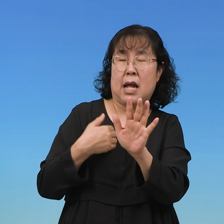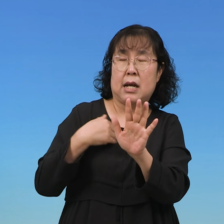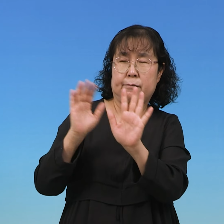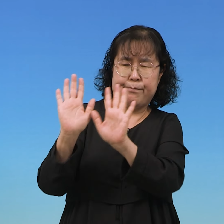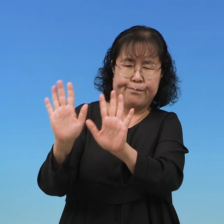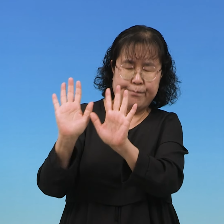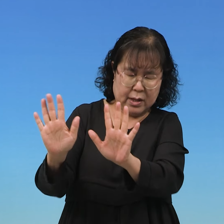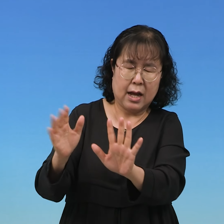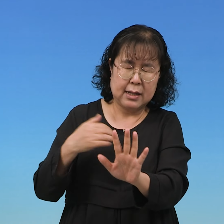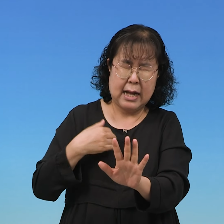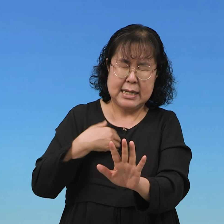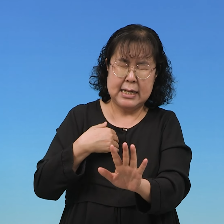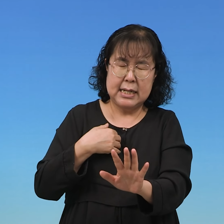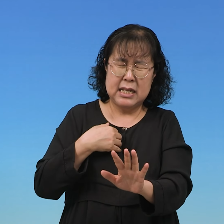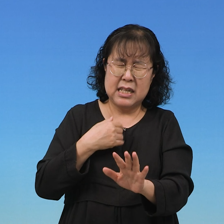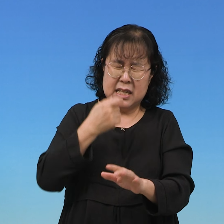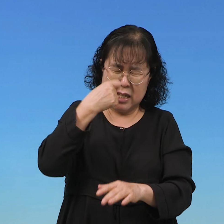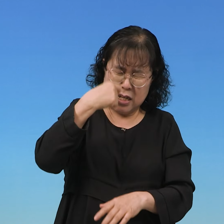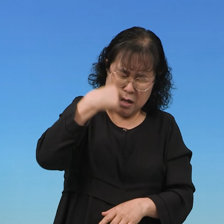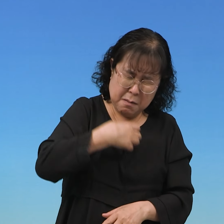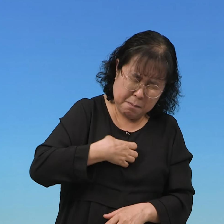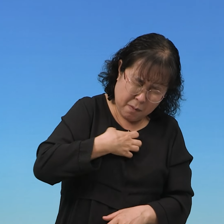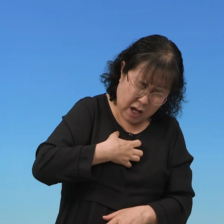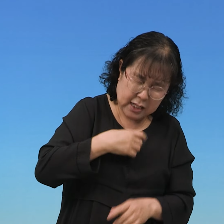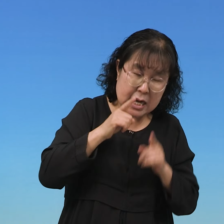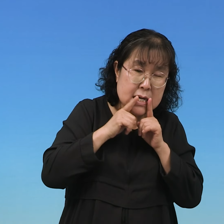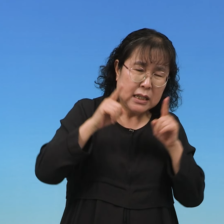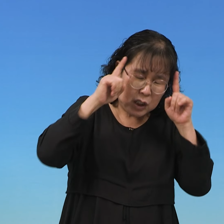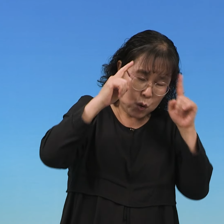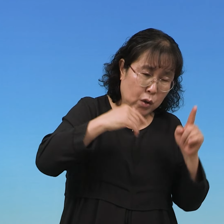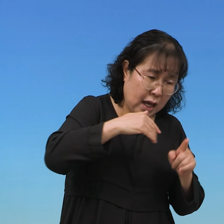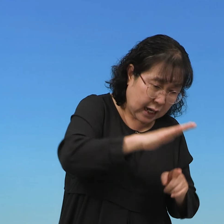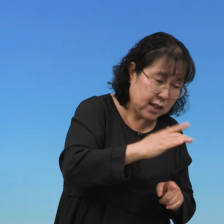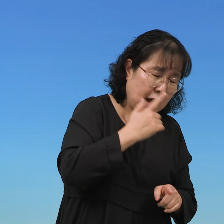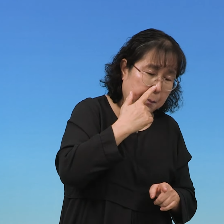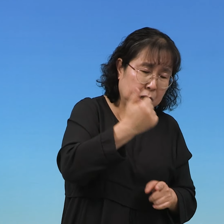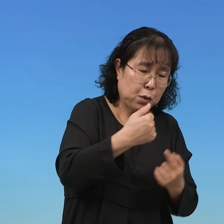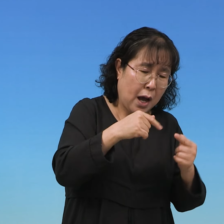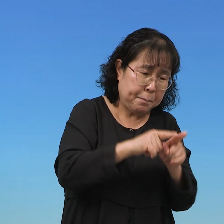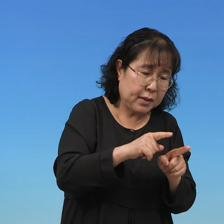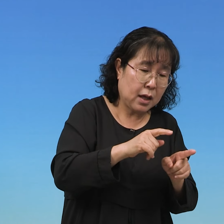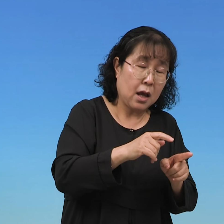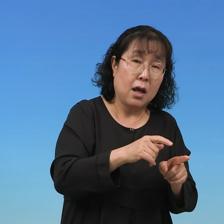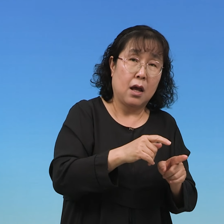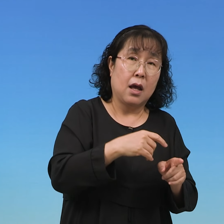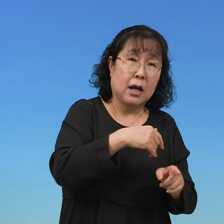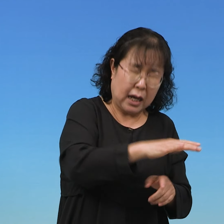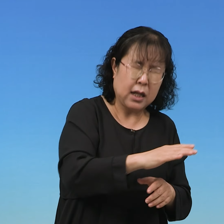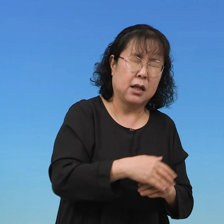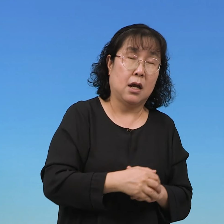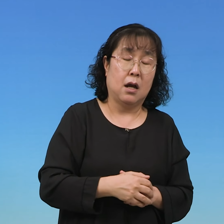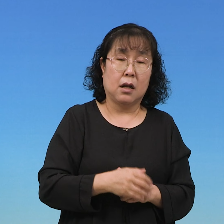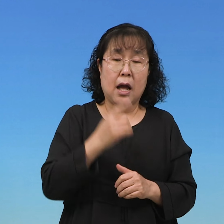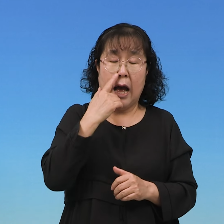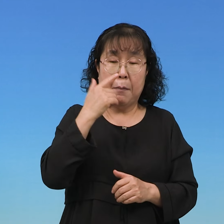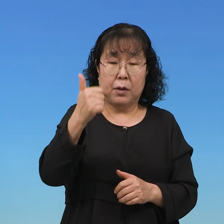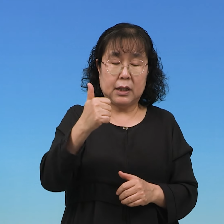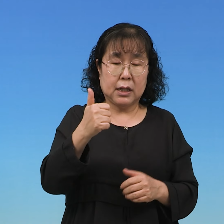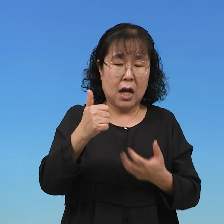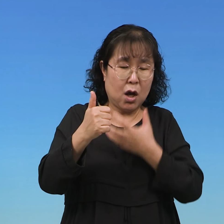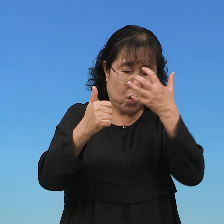내가 슬퍼하며 스올로 내려가 아들에게로 가리라 하고 그의 아버지가 그를 위하여 울었더라.